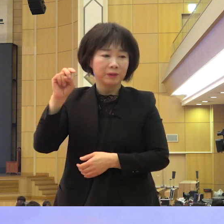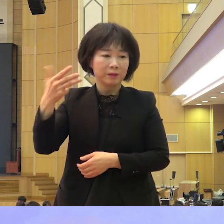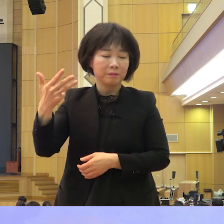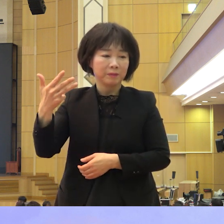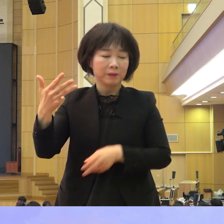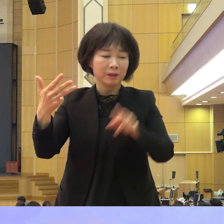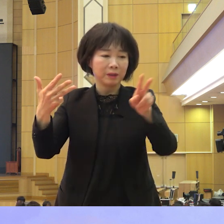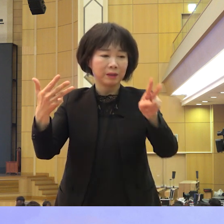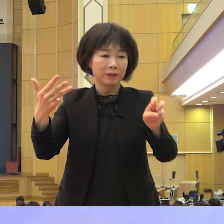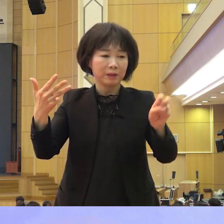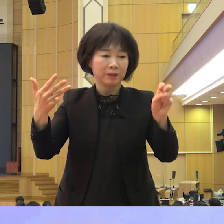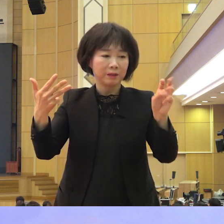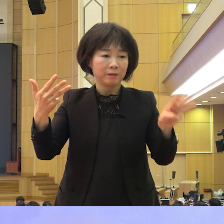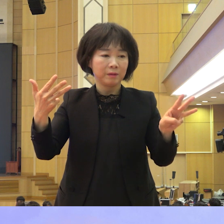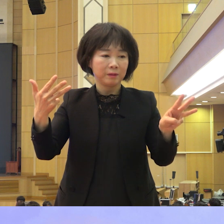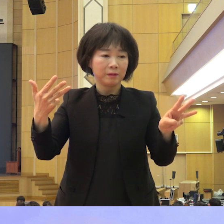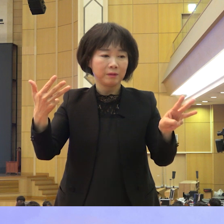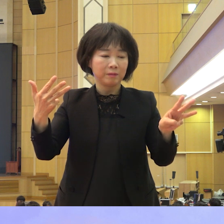사도행전 28장